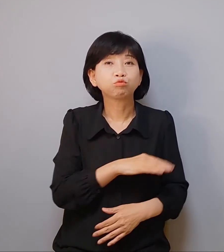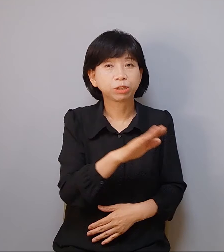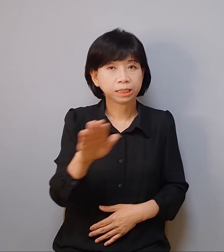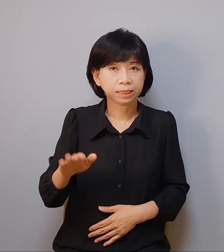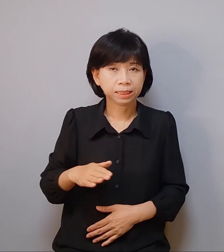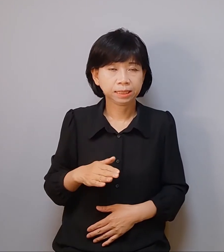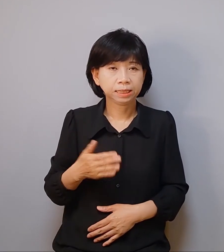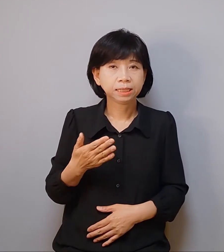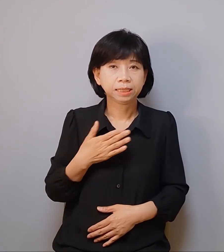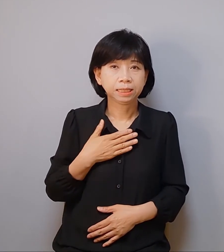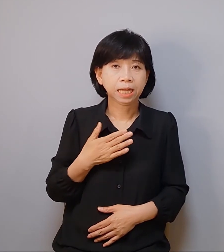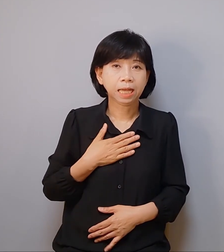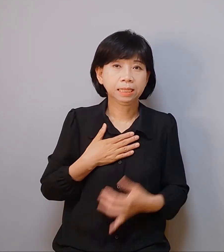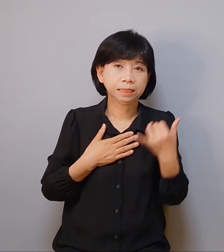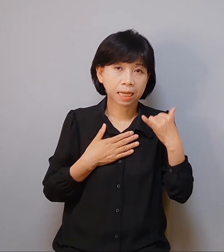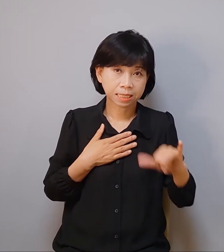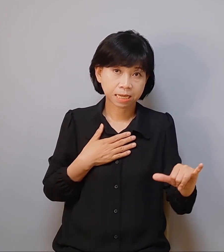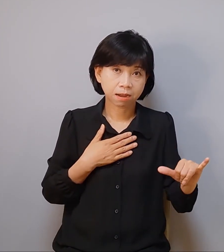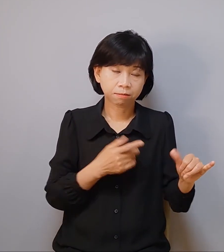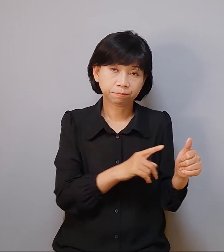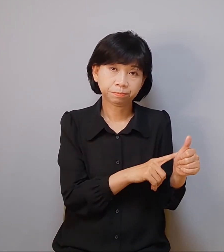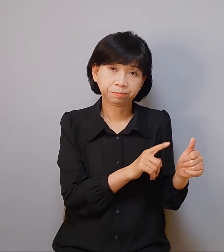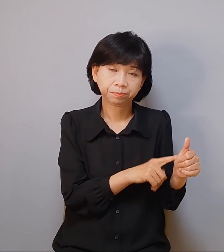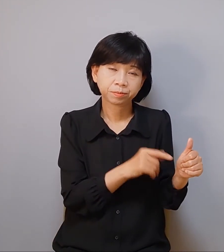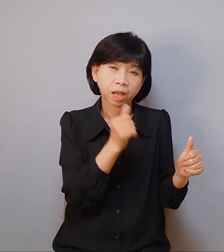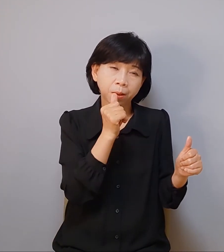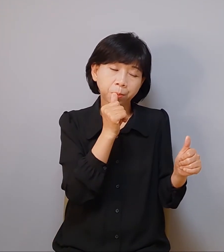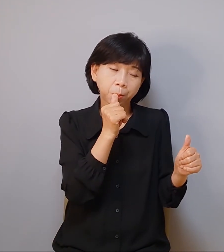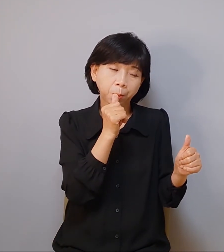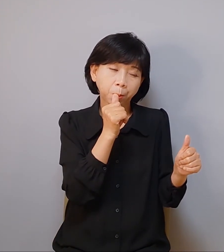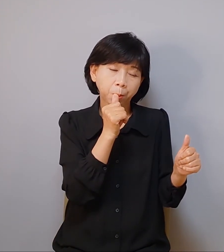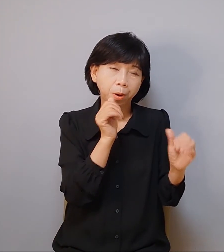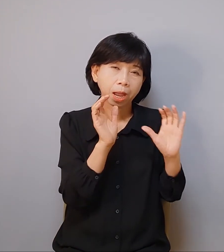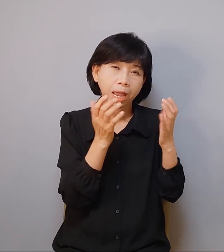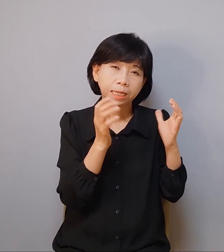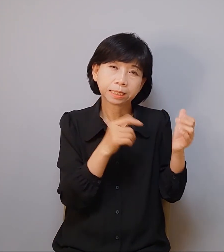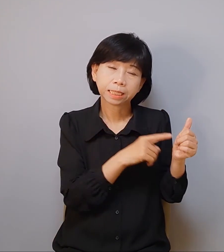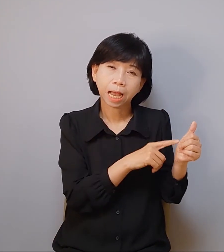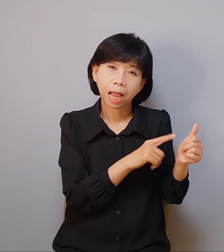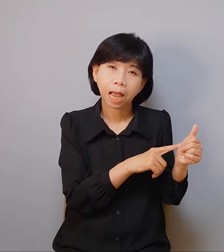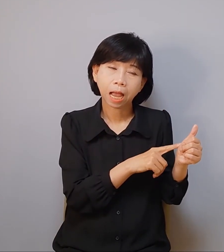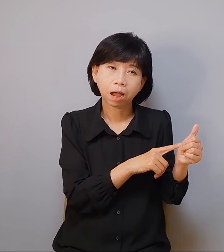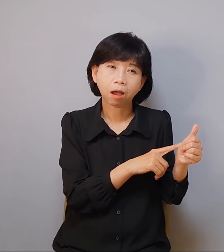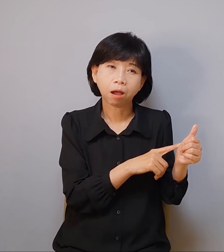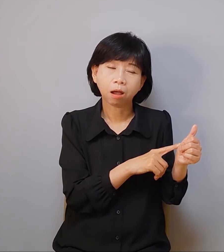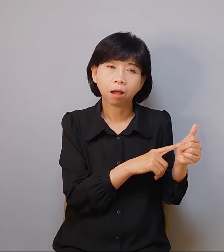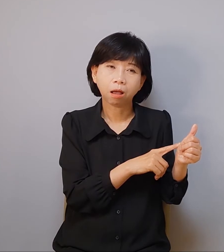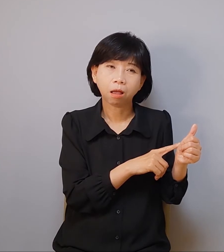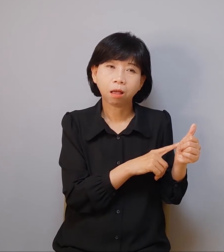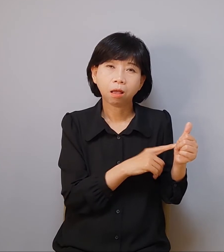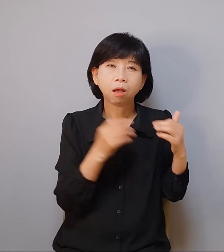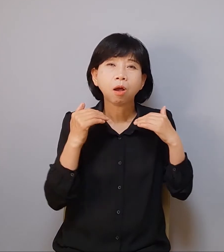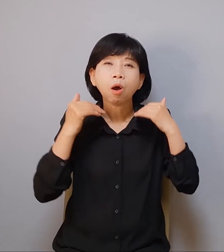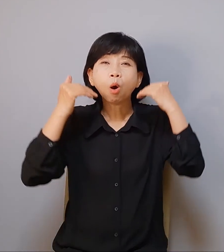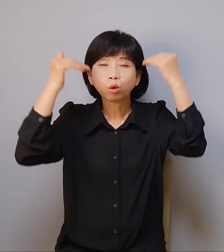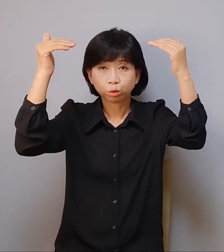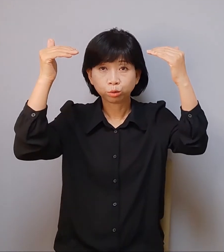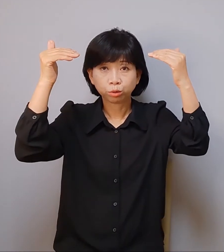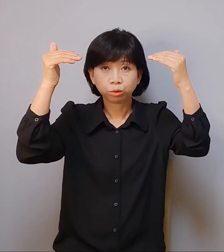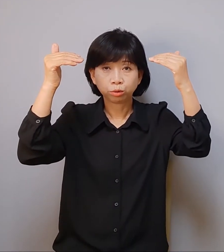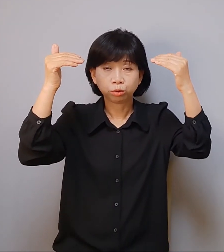거예요. 그럼 이 어린아이가 어른처럼 말하고 어른처럼 생각할까요?